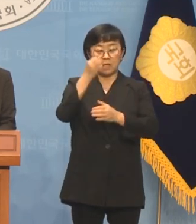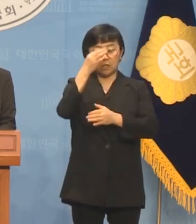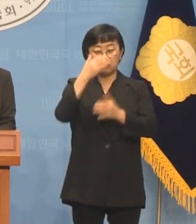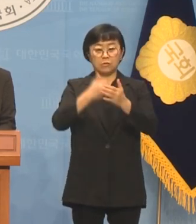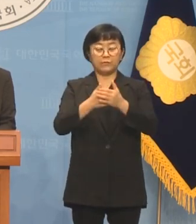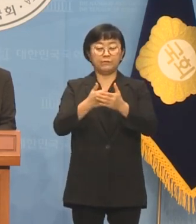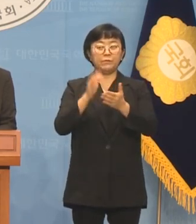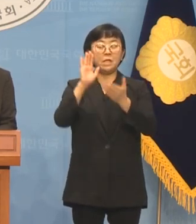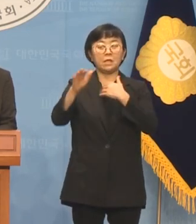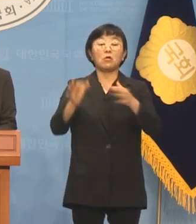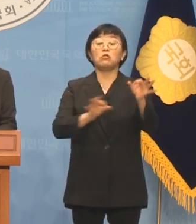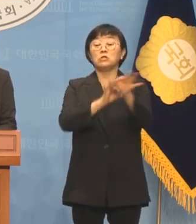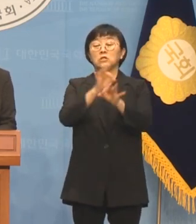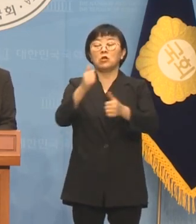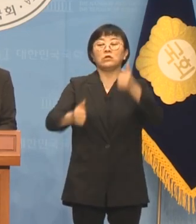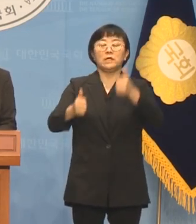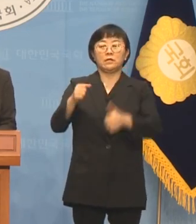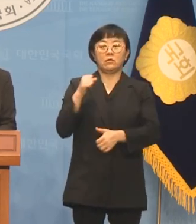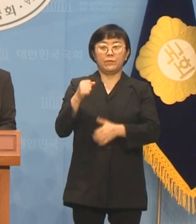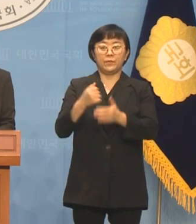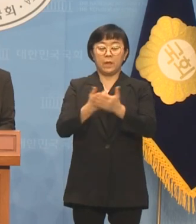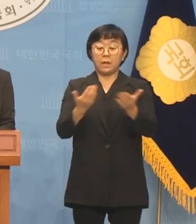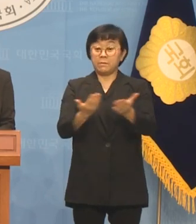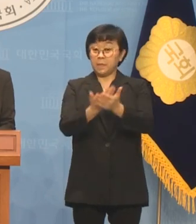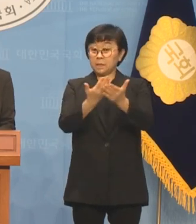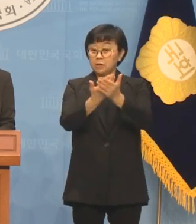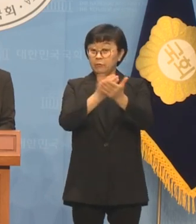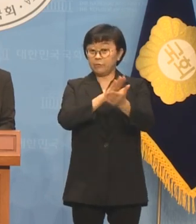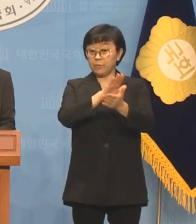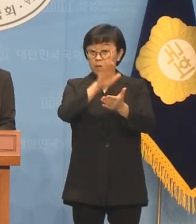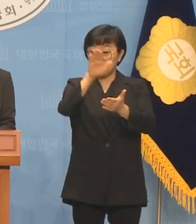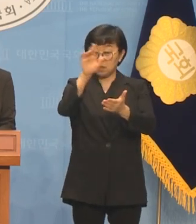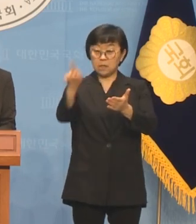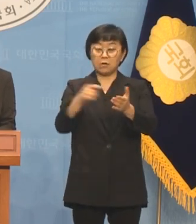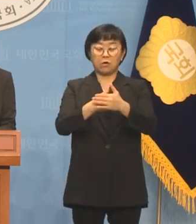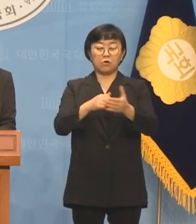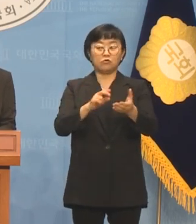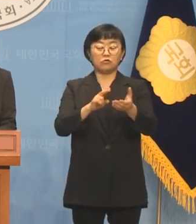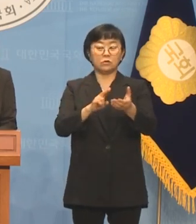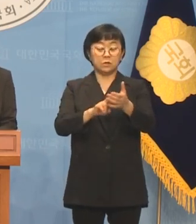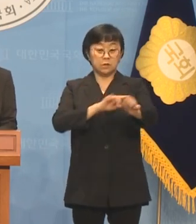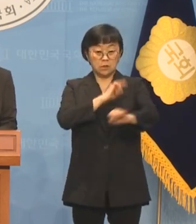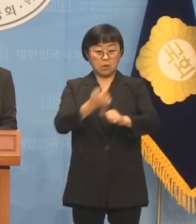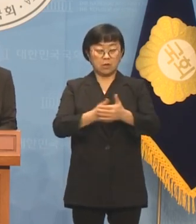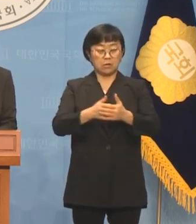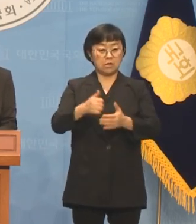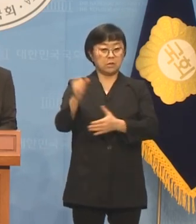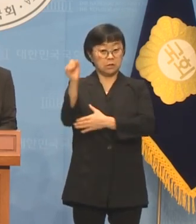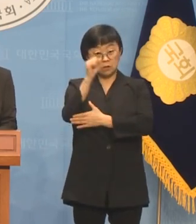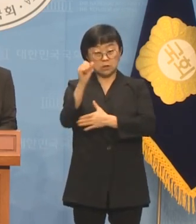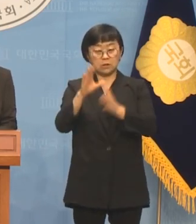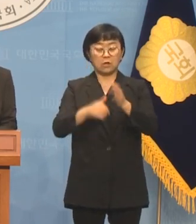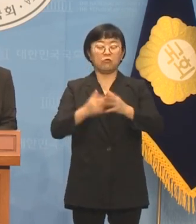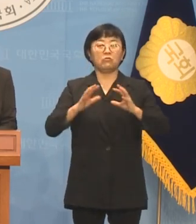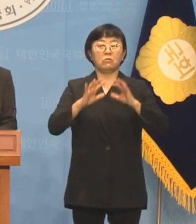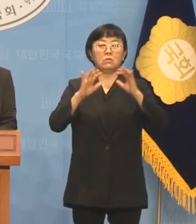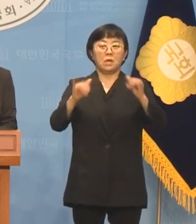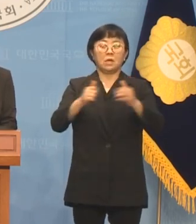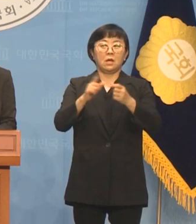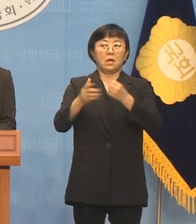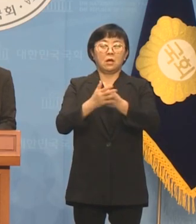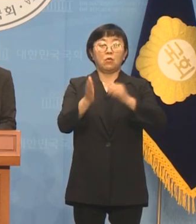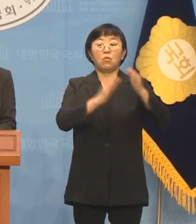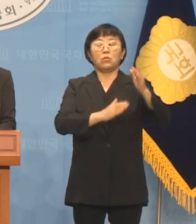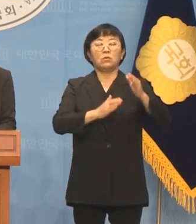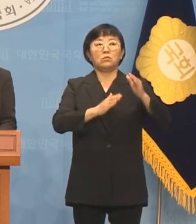기술혁신이 대한민국의 미래 경쟁력과 성장 잠재력을 좌지우지하는 이 시기에 국가가 직접 대규모의 공공